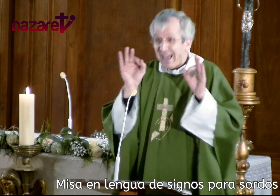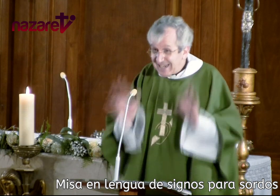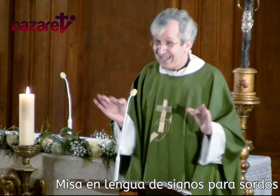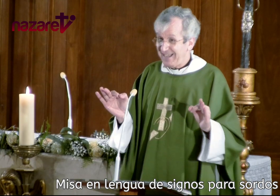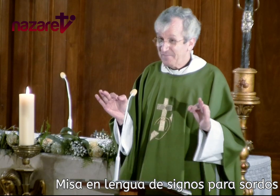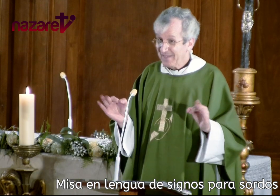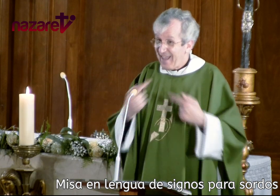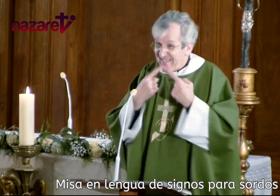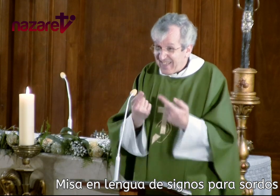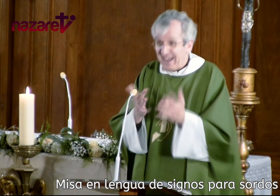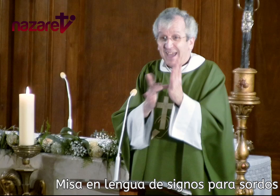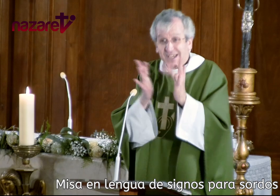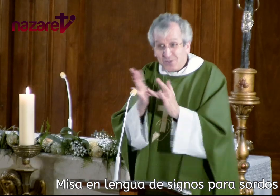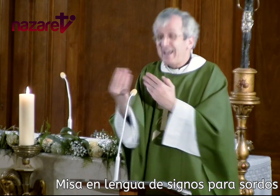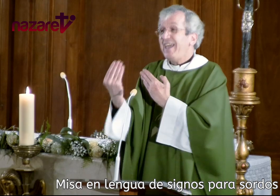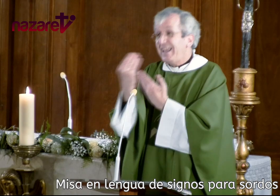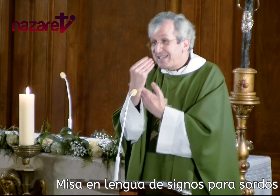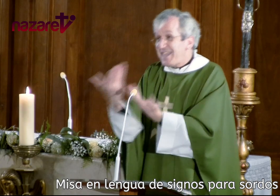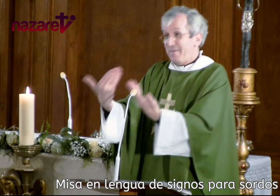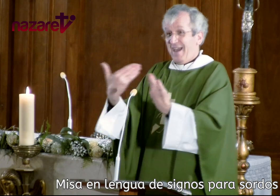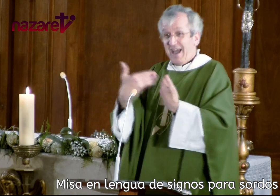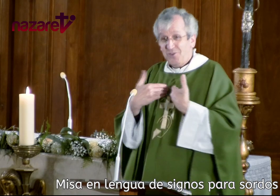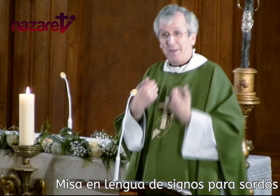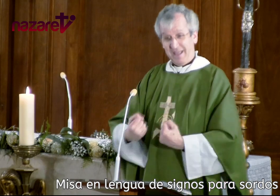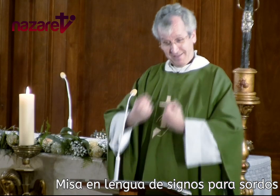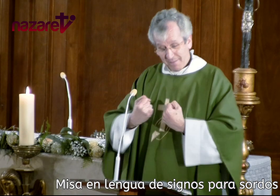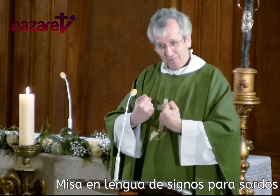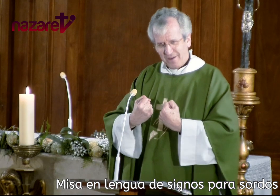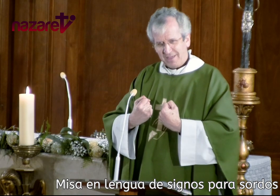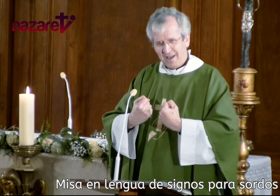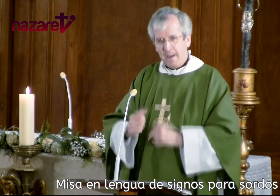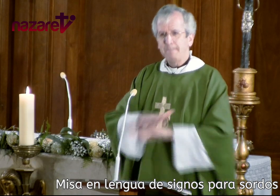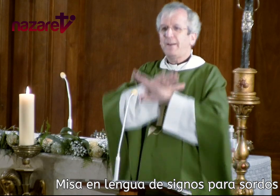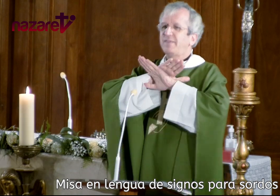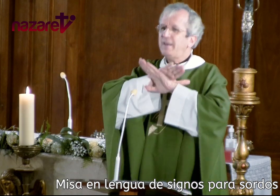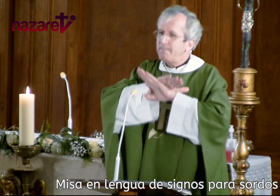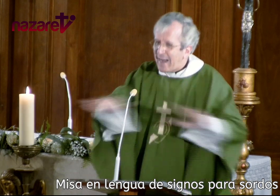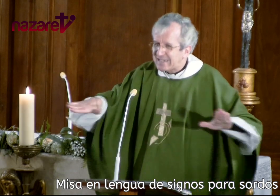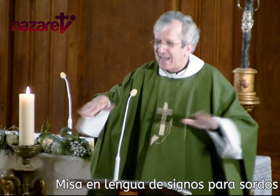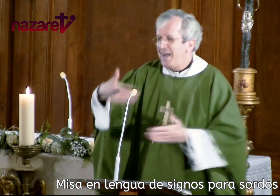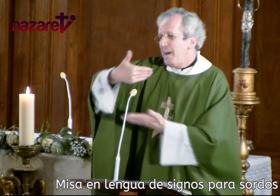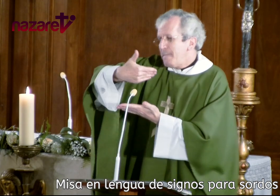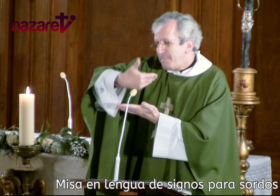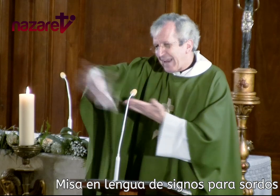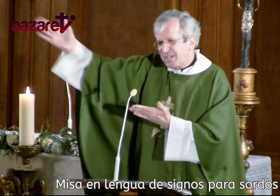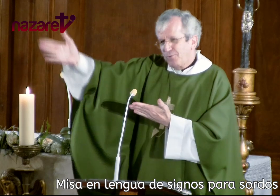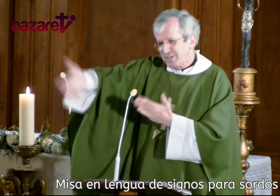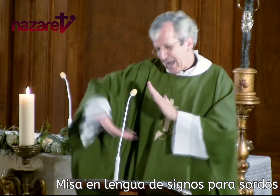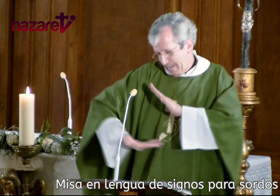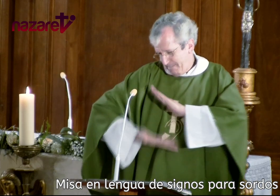está es decirle jesús enseña me ayuda me da fuerza para decir hasta para expulsar para